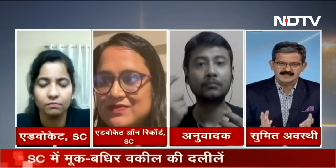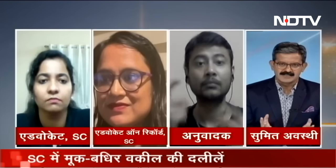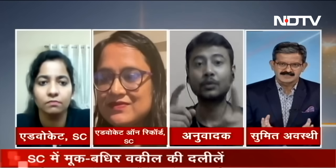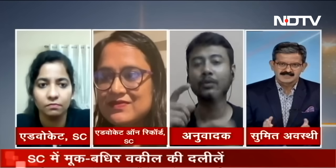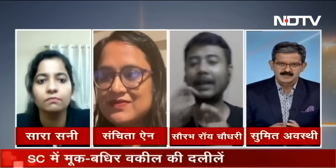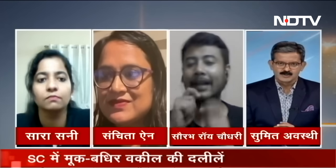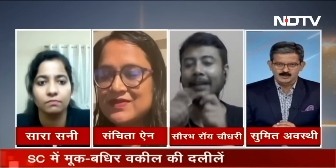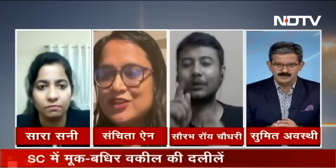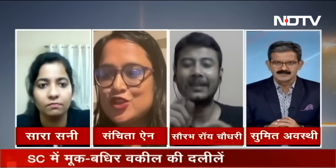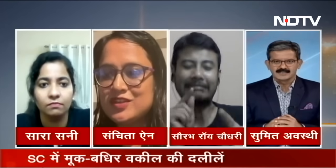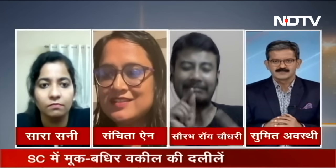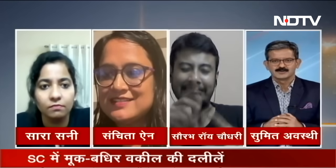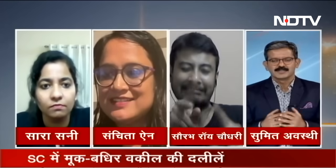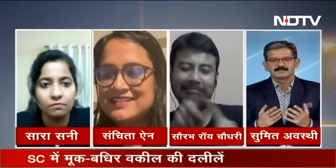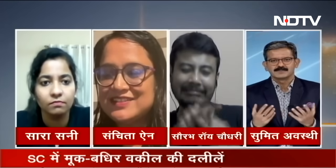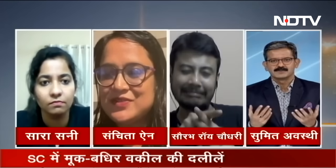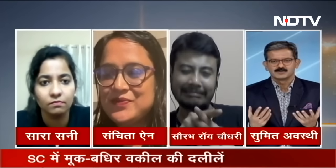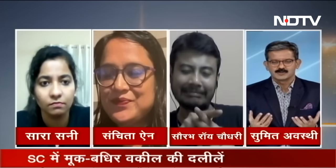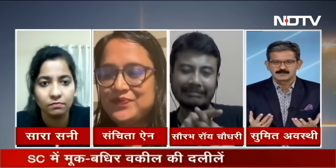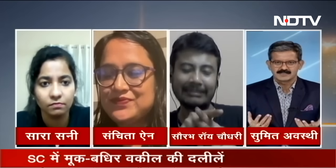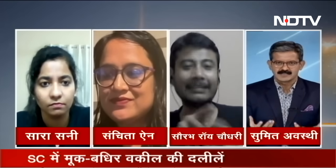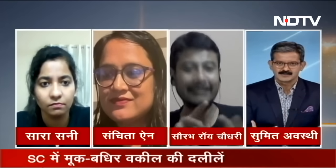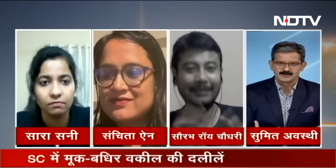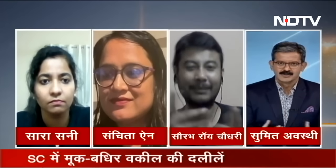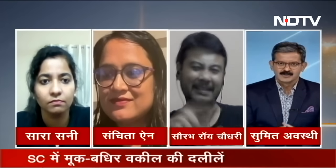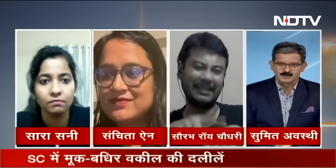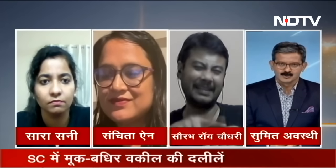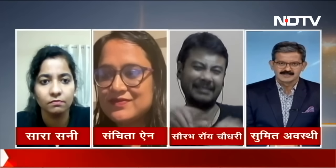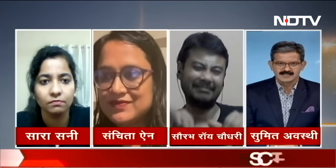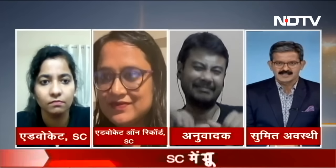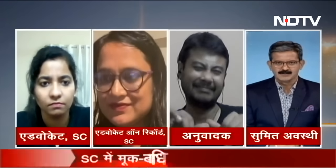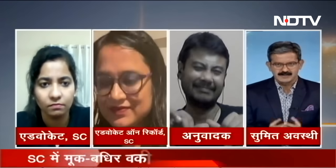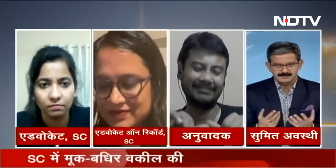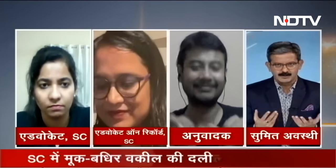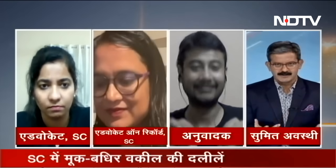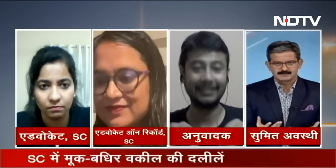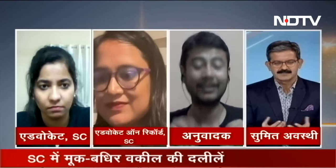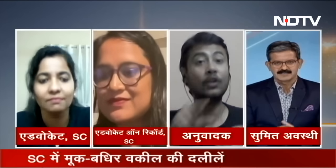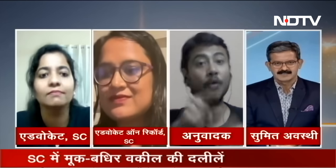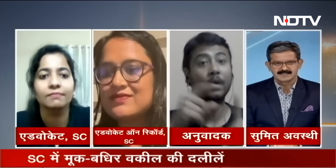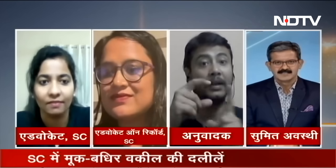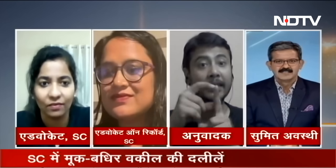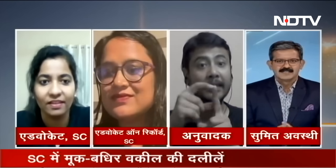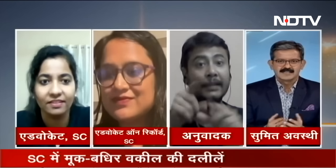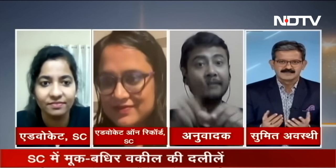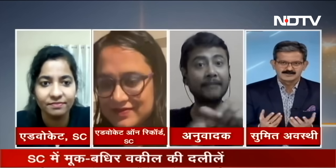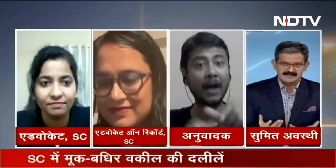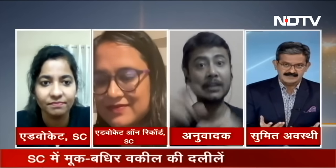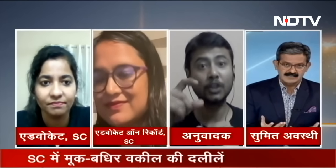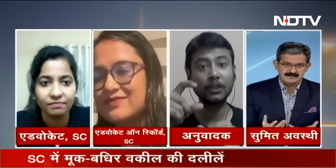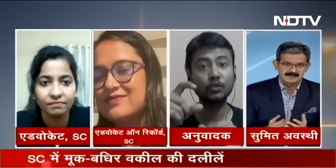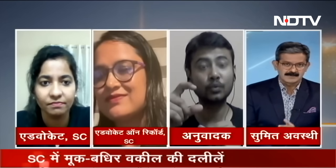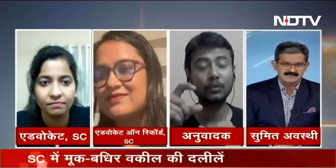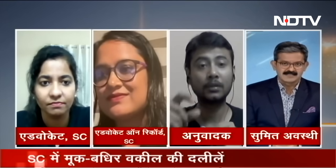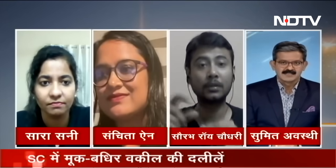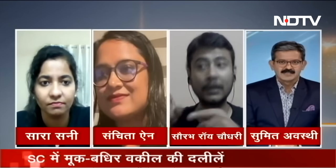मुख्य न्यायाधीश, जो खुद जी जिन्होंने अपने दो स्पेशल किड्स को गोद ले रखा है, उनकी अपनी डॉटर स्पेशल किड्स हैं, जो जहाँ तक